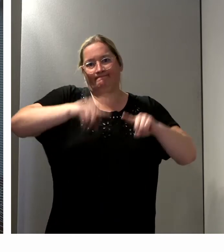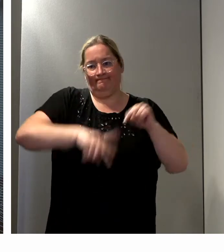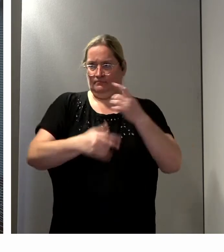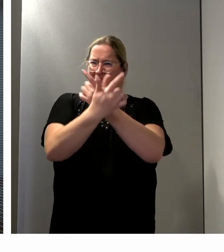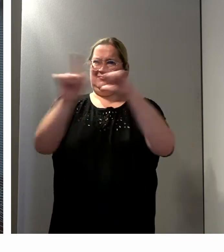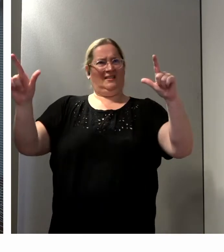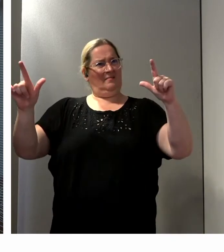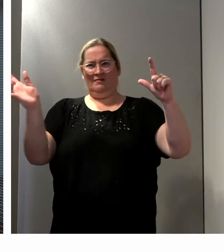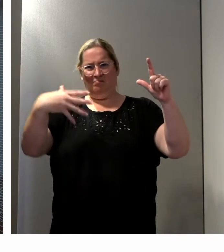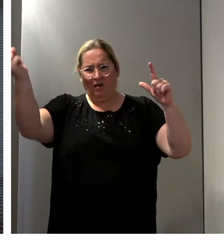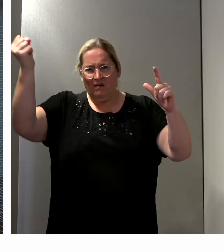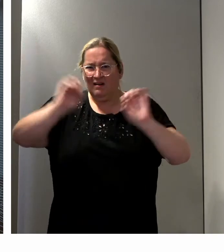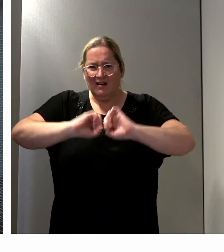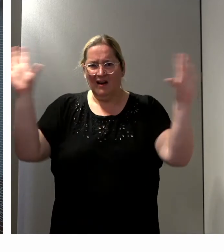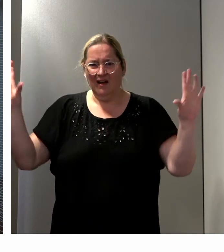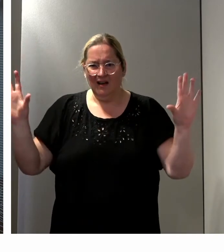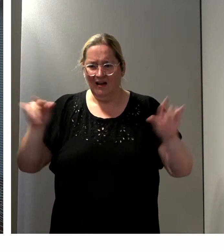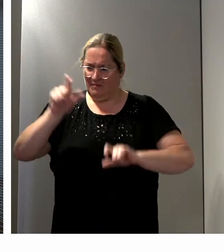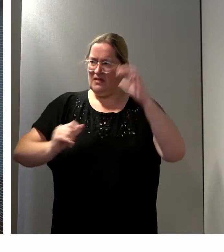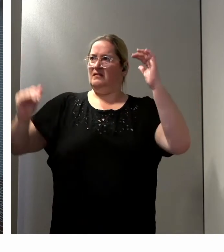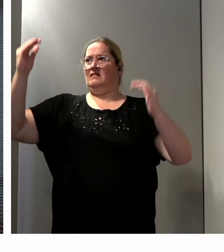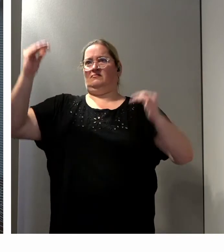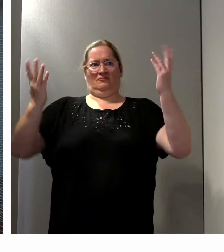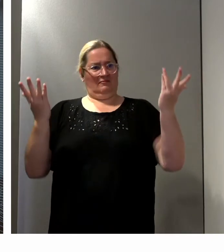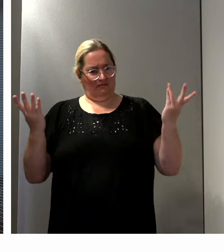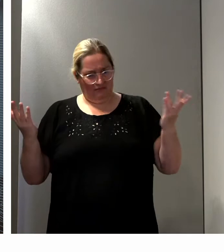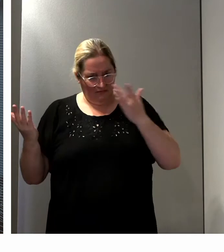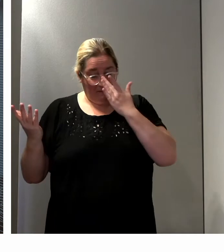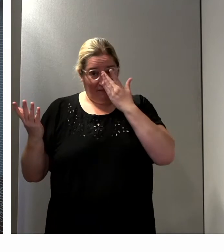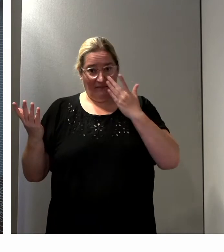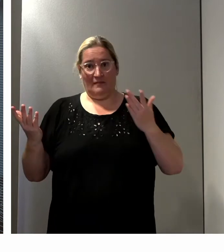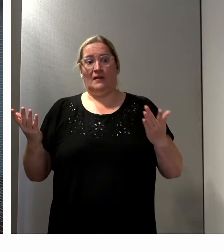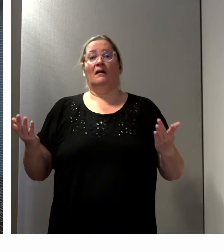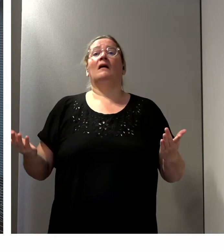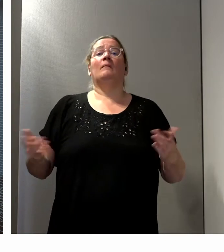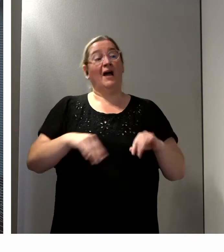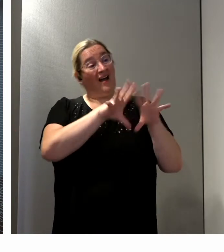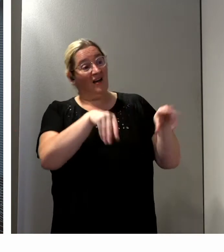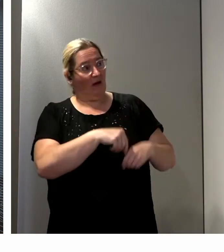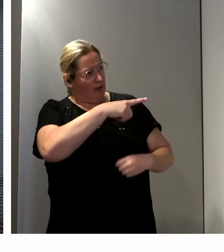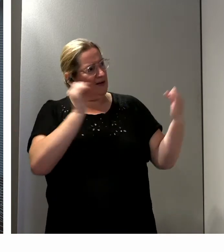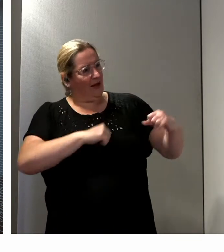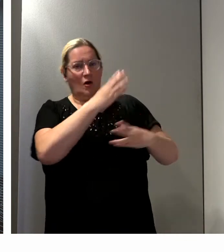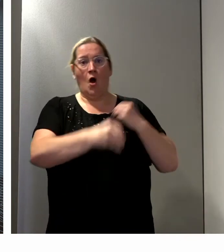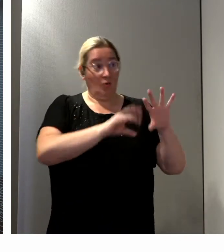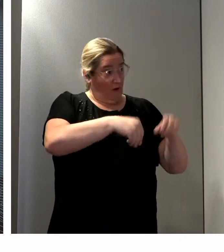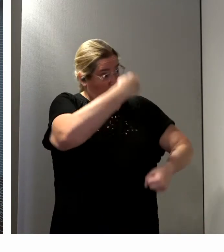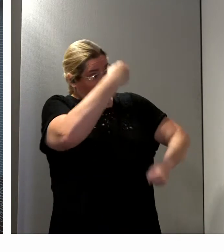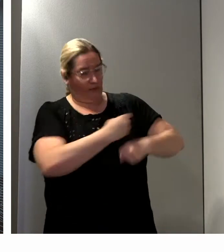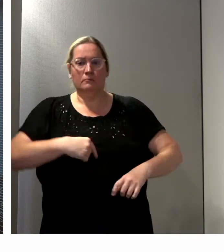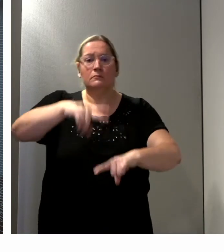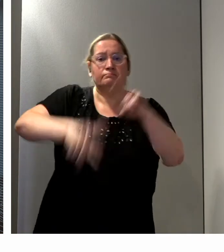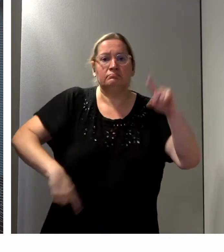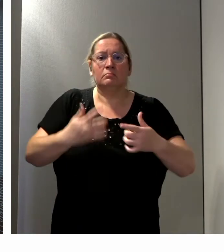à l'intégrité des personnes de la part des adultes avec le consentement ou les ordonnances de la famille ou voilà. Donc je